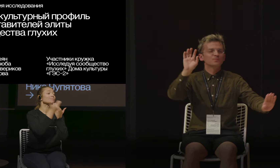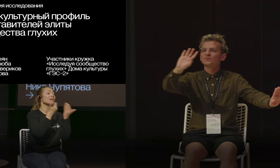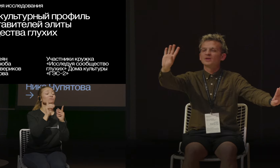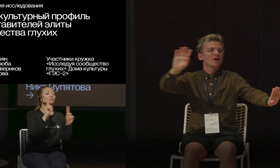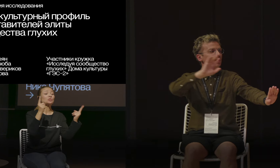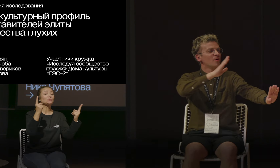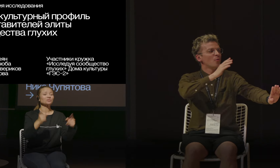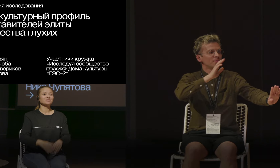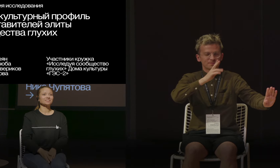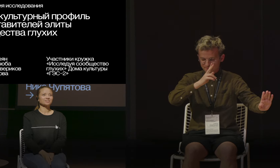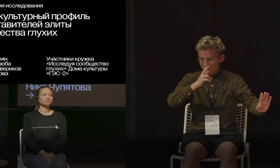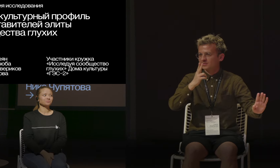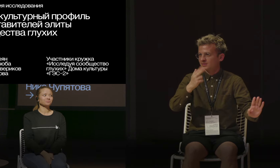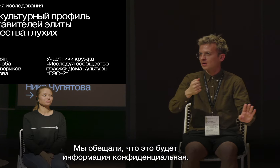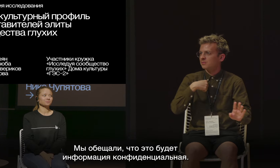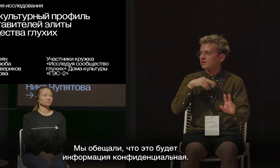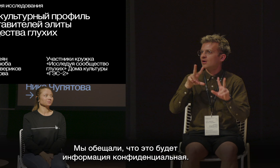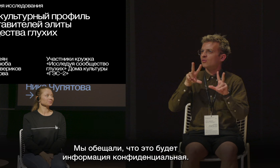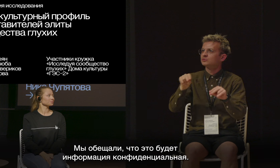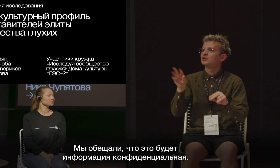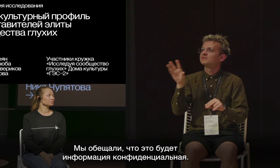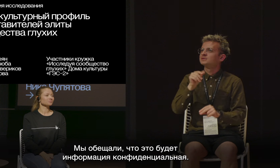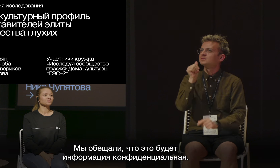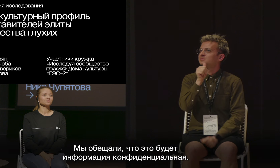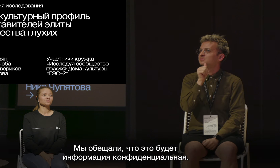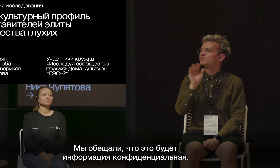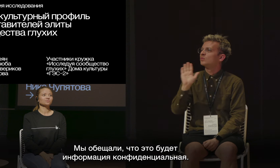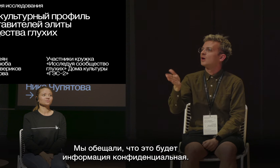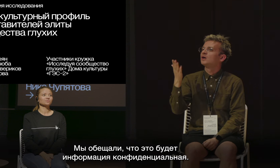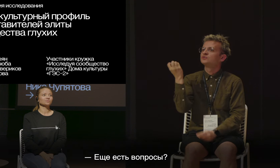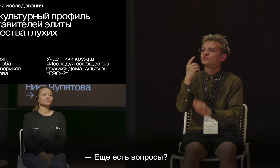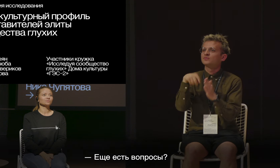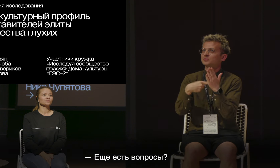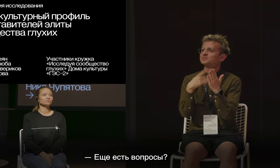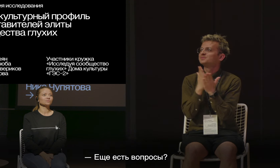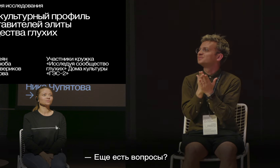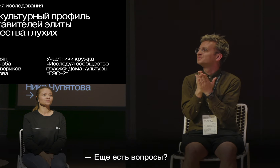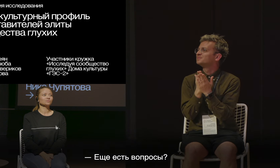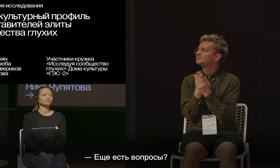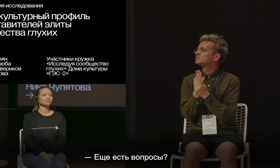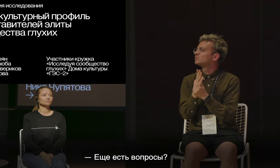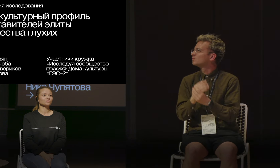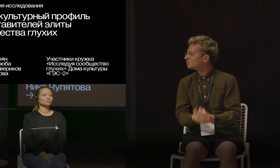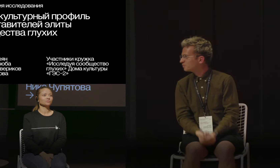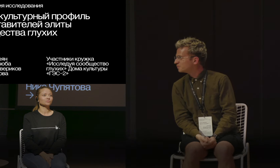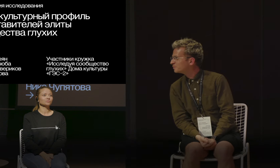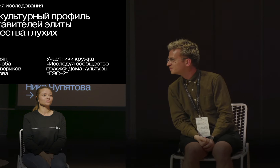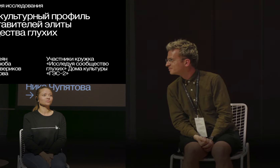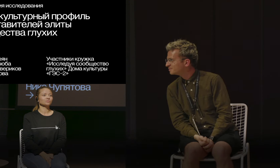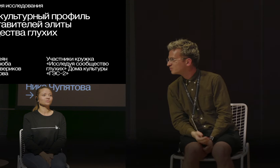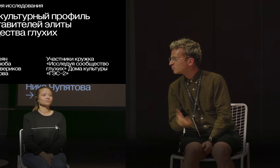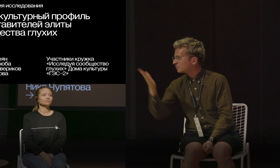К сожалению, это конфиденциальная информация. Конфиденциальная информация. Да, мы обещали, что это будет информация конфиденциальная. Еще есть